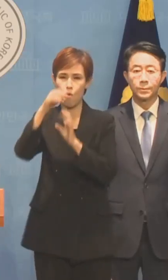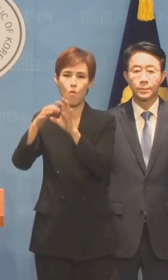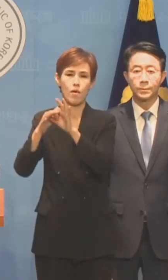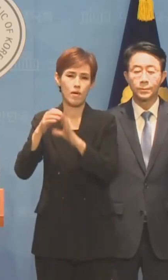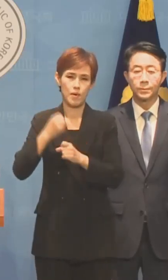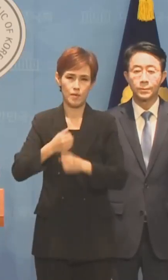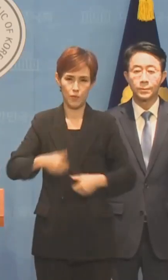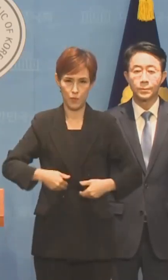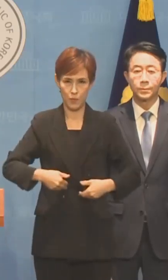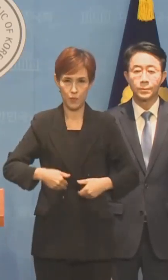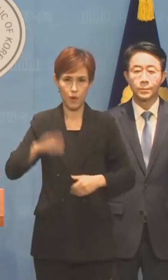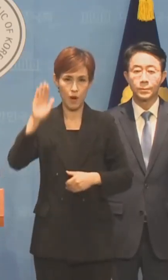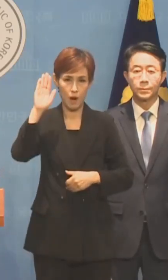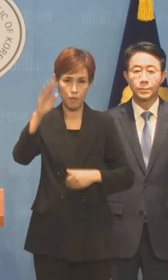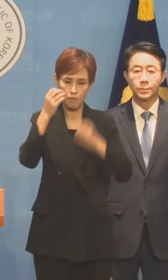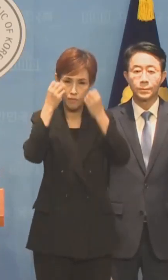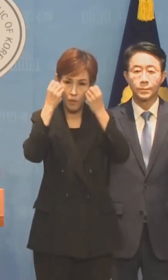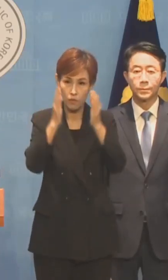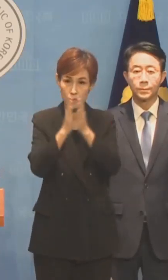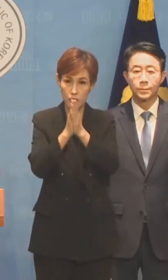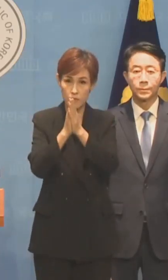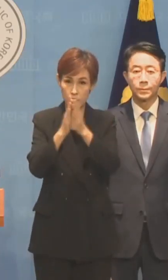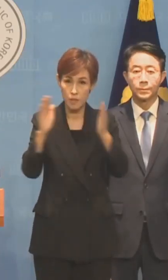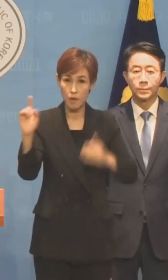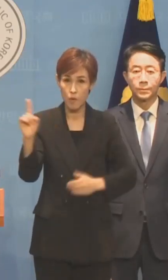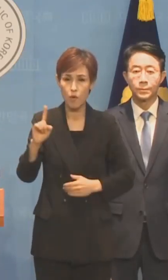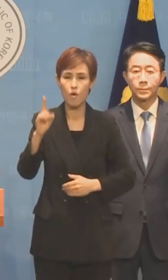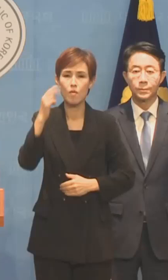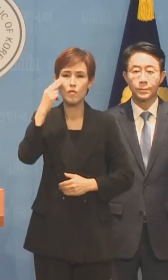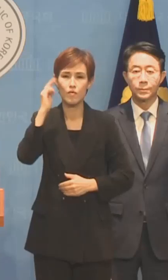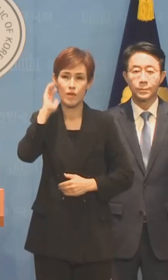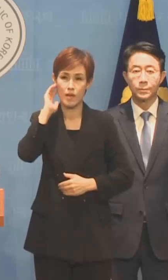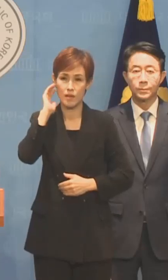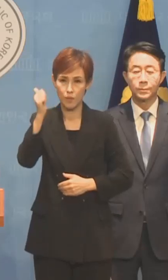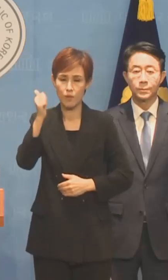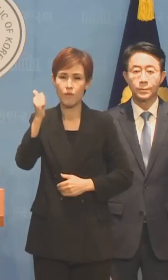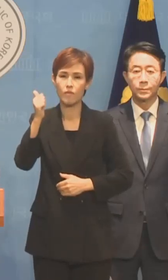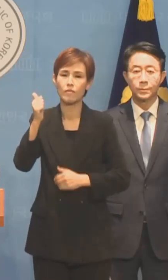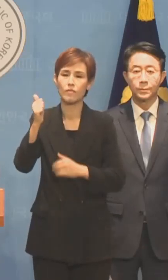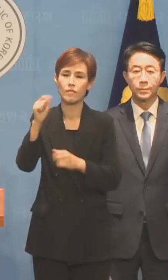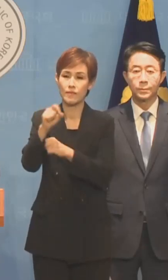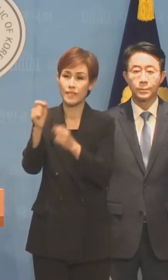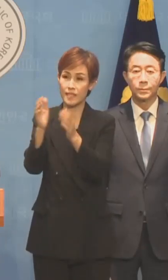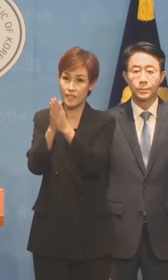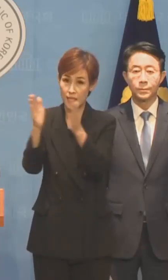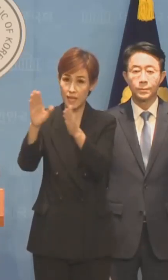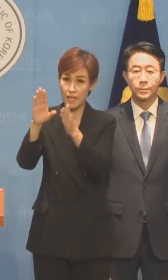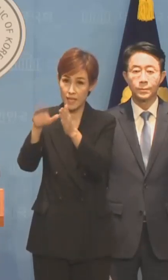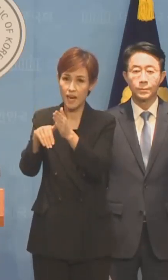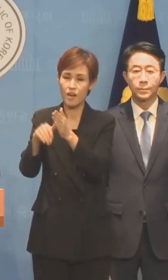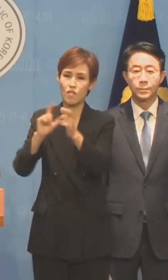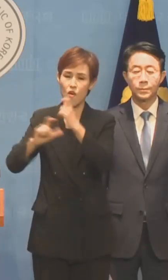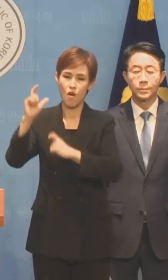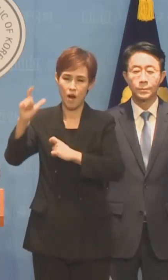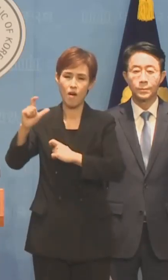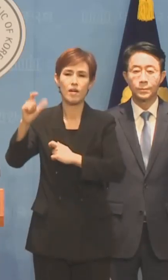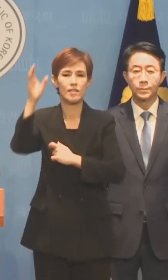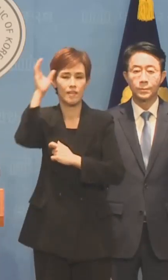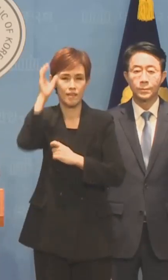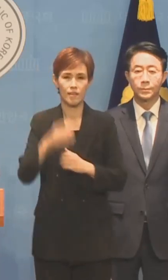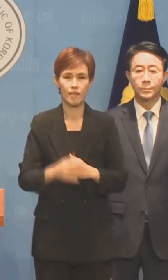지속하며 새롭게 출범하는 트럼프 행정부에서도 이를 더욱 강화하길 기대한다. 이를